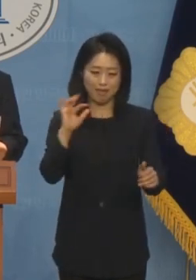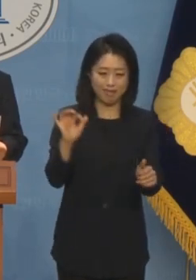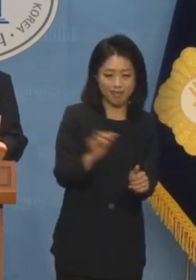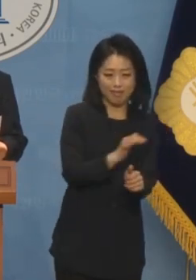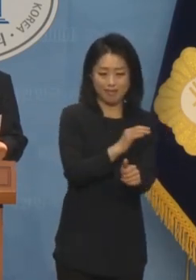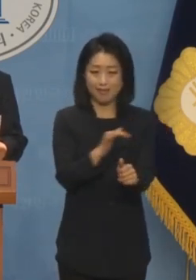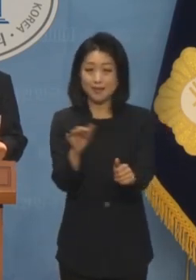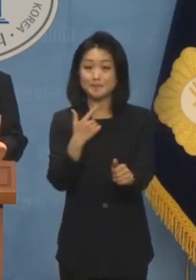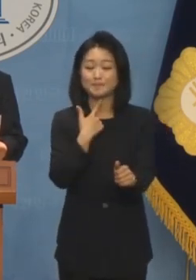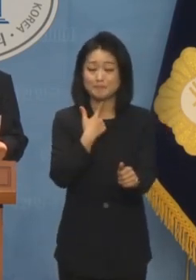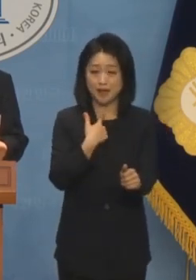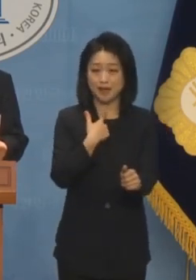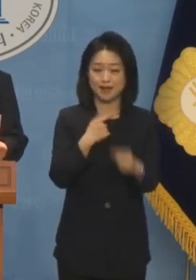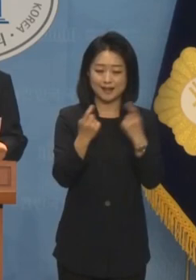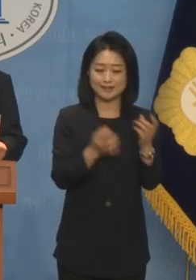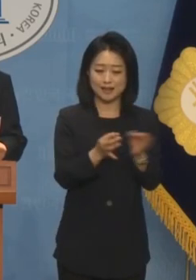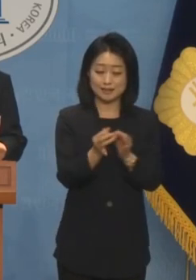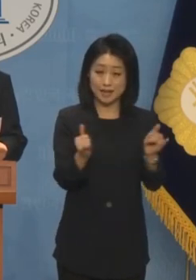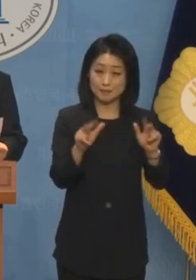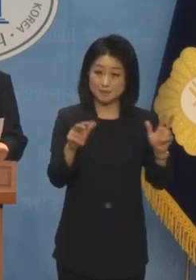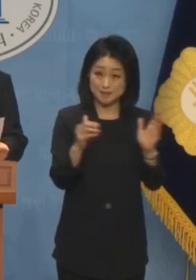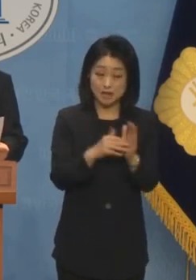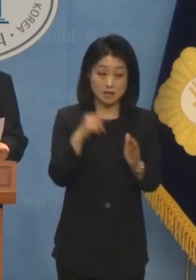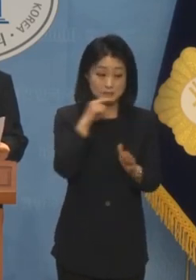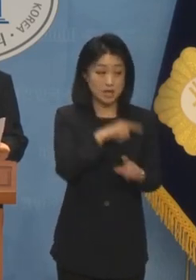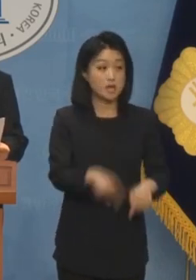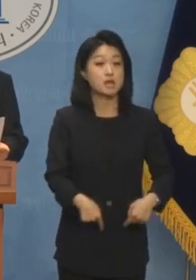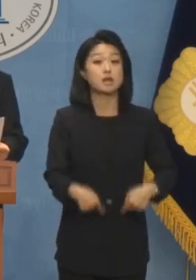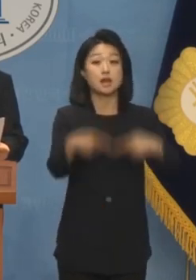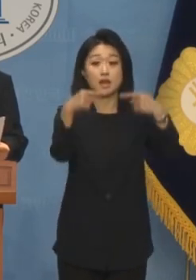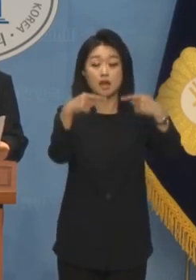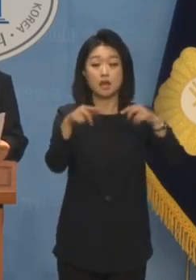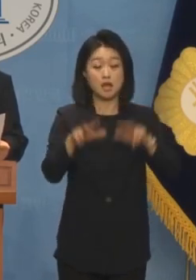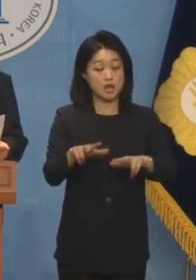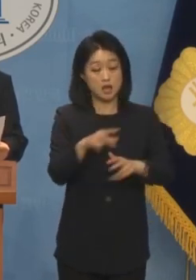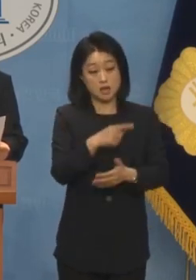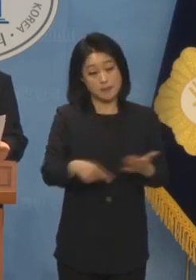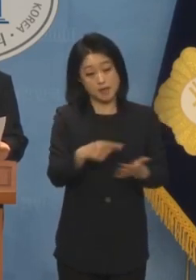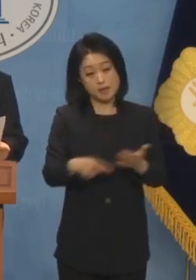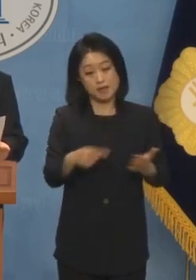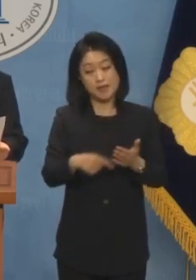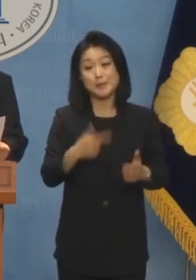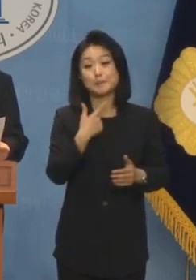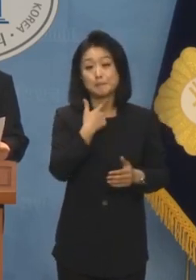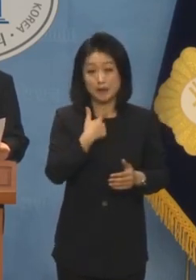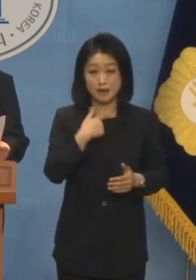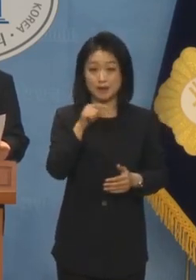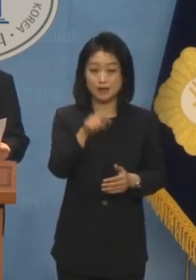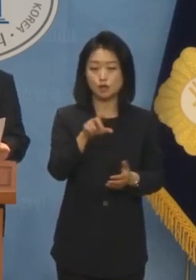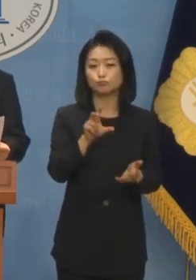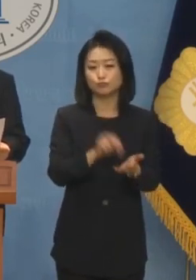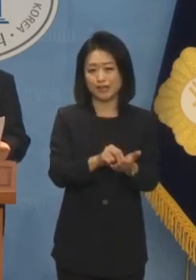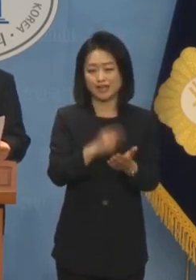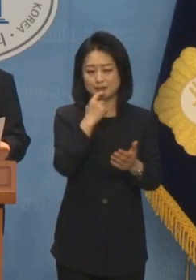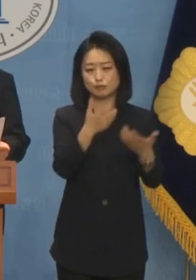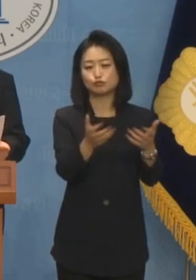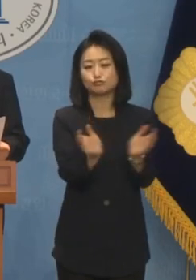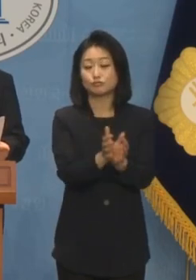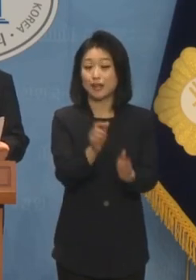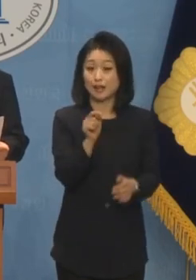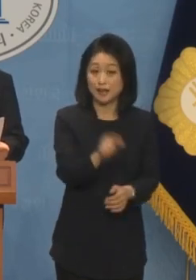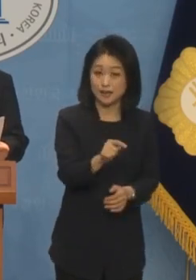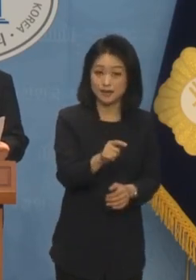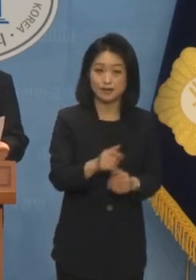소상공인 자영업자들에게는 현재까지 돌이킬 수 없는 막대한 피해를 안겨준 민주당은